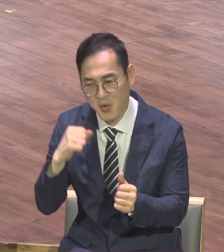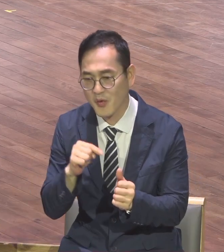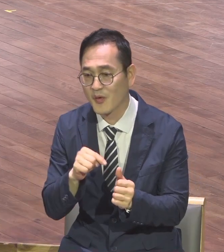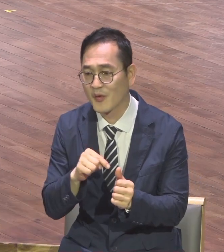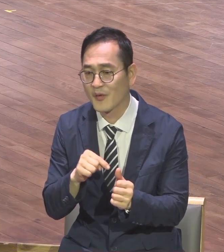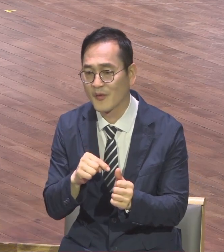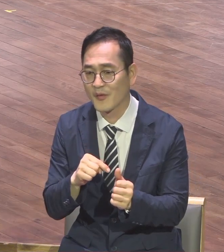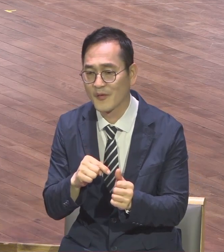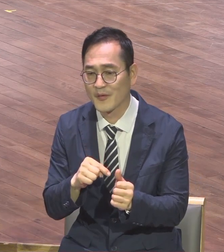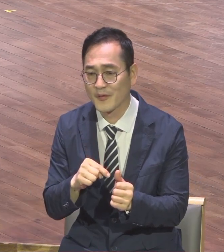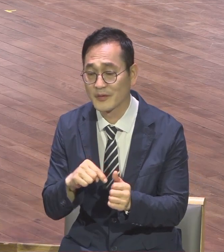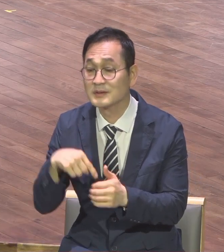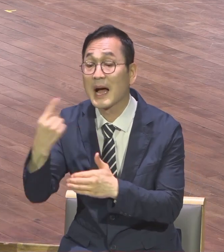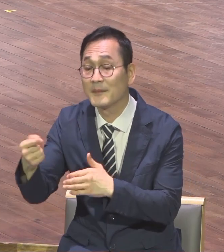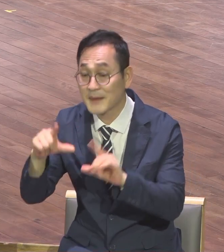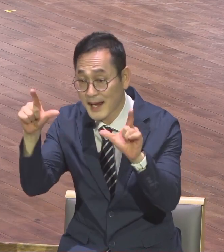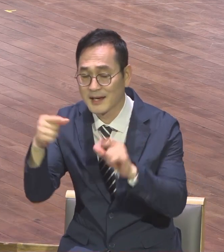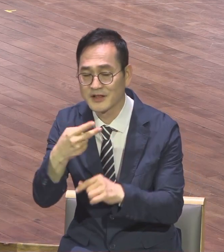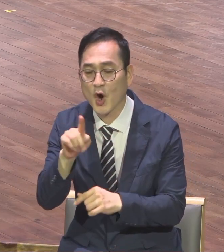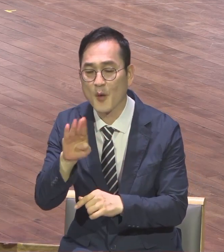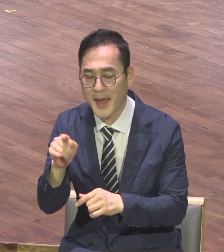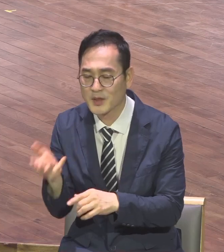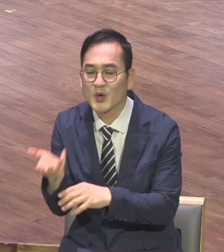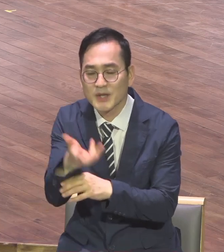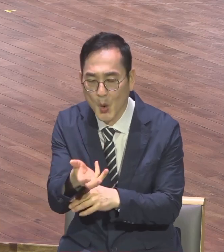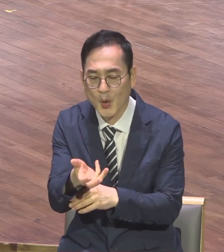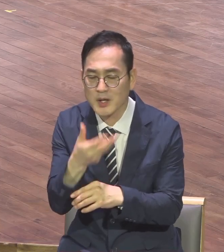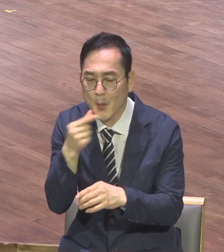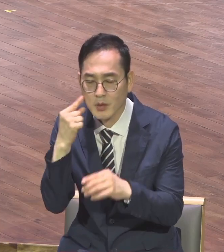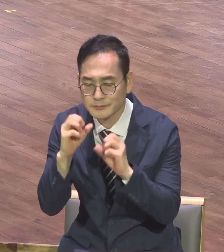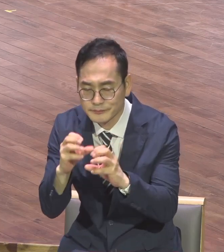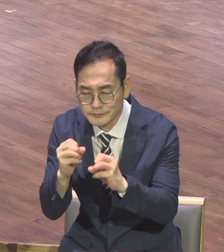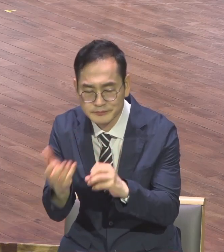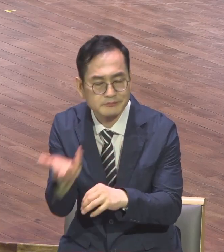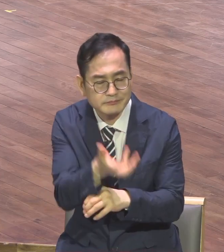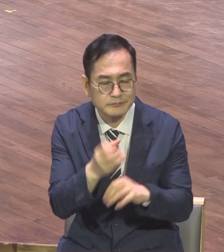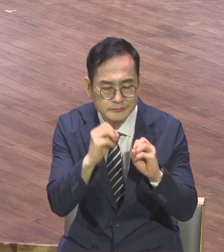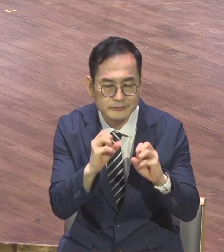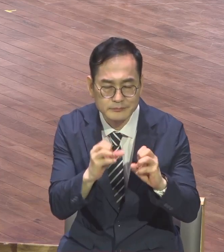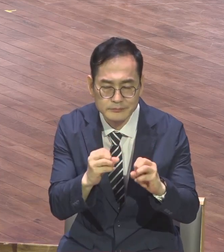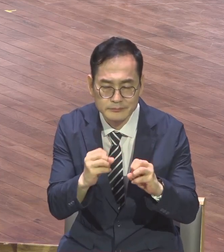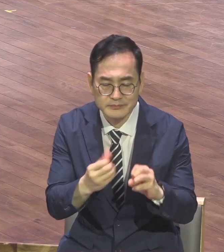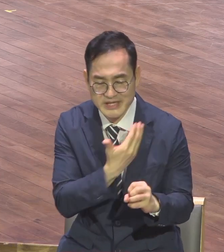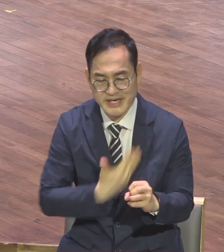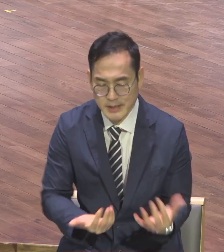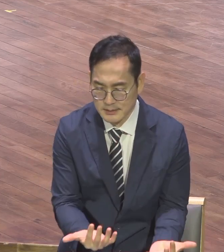그 다음날 더베로 갔어. 복음을 전하고 많은 사람 뭐요? 제자로 삼았더라.